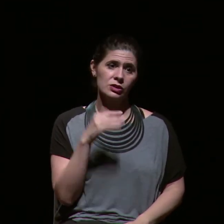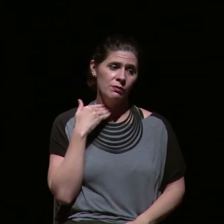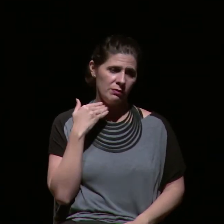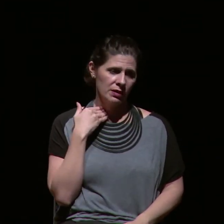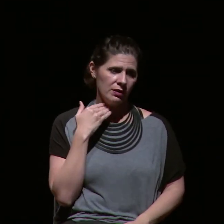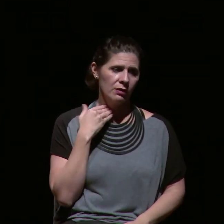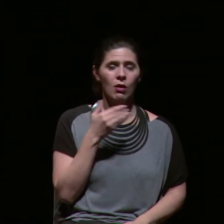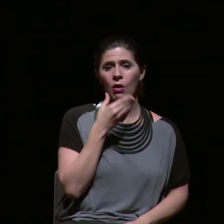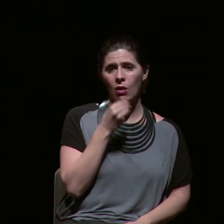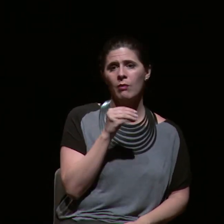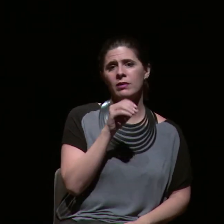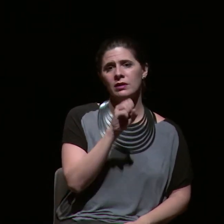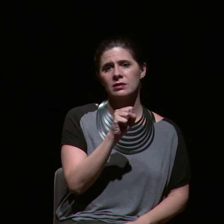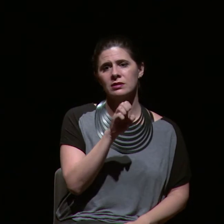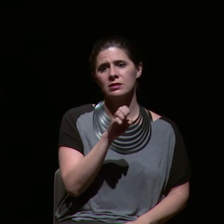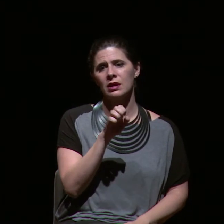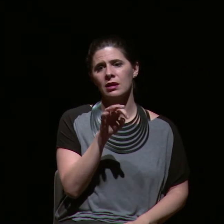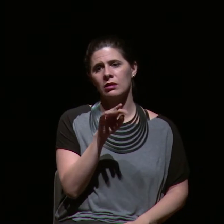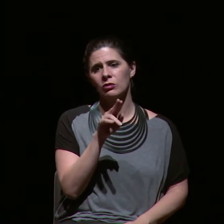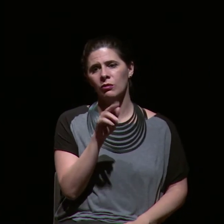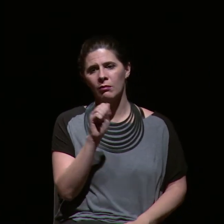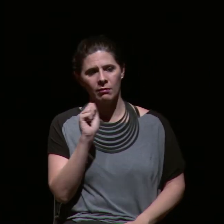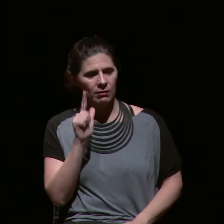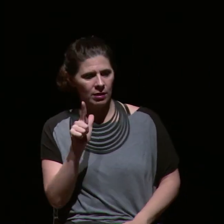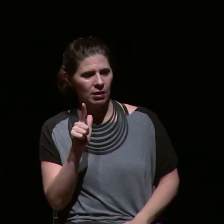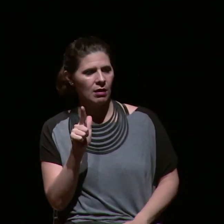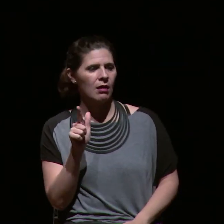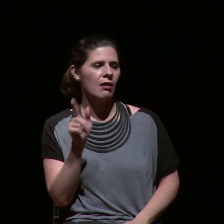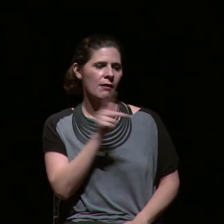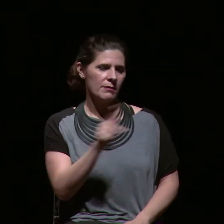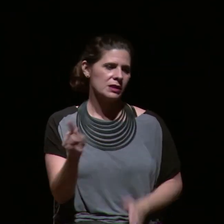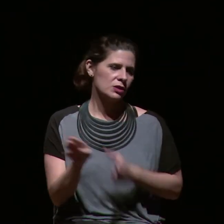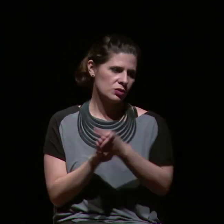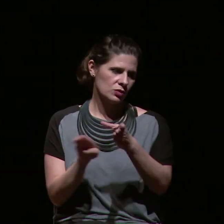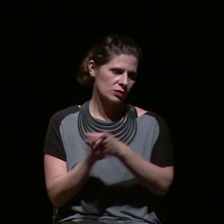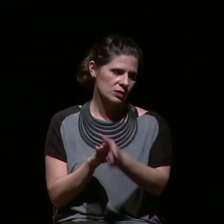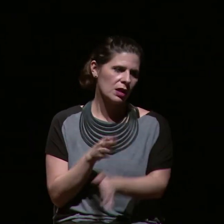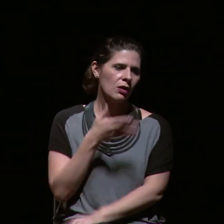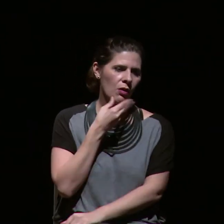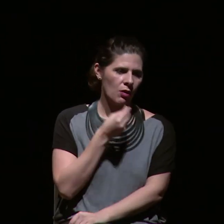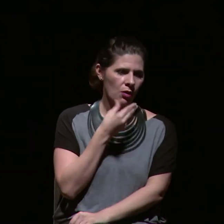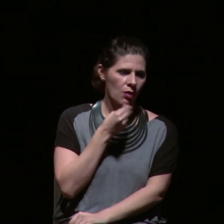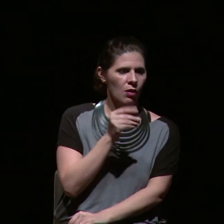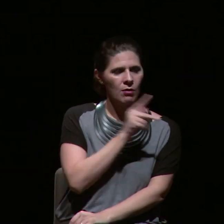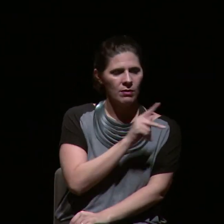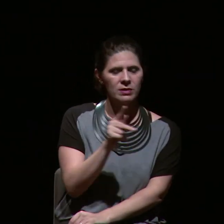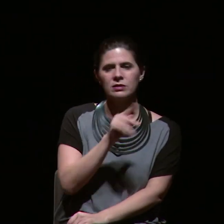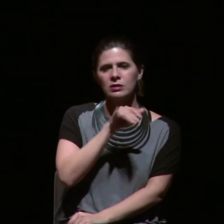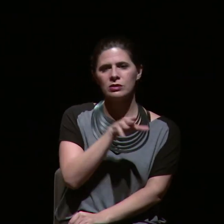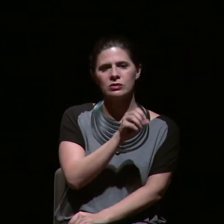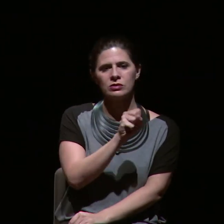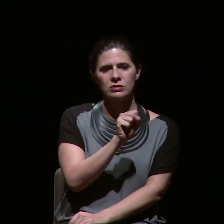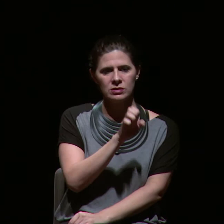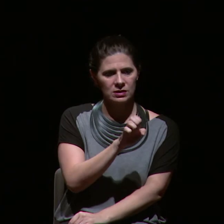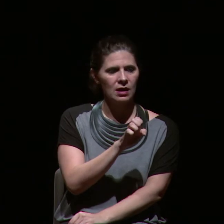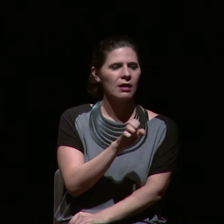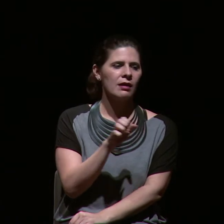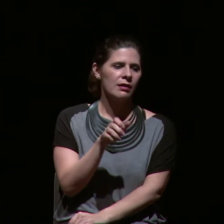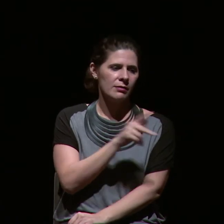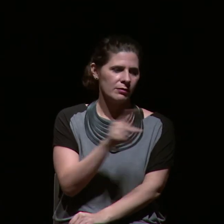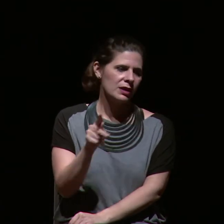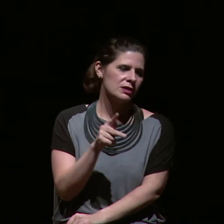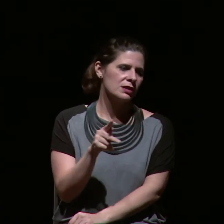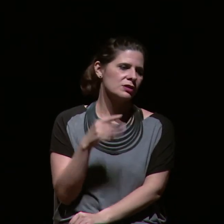USA, Alfredo Setúbal, presidente do Conselho, José do MASP, José Olímpio Pereira, presidente do Banco Crédito Suisse,